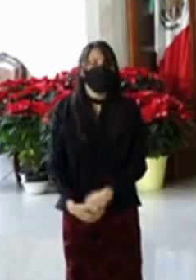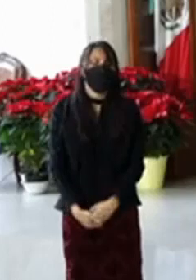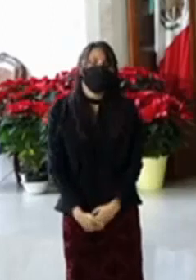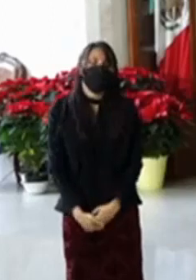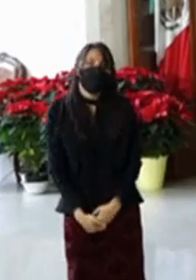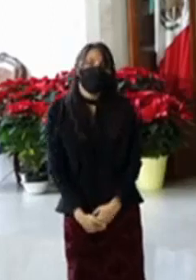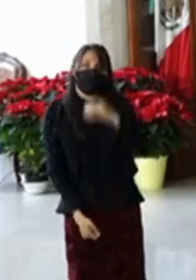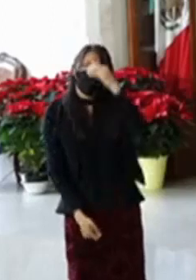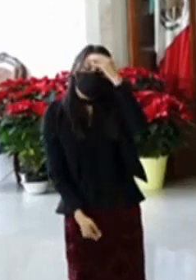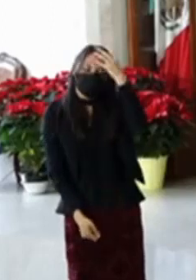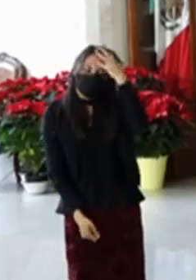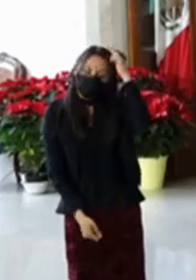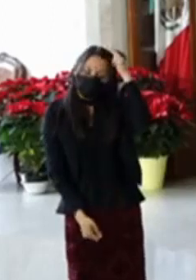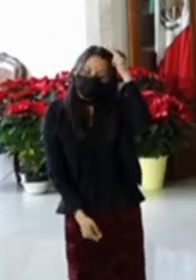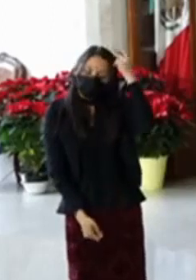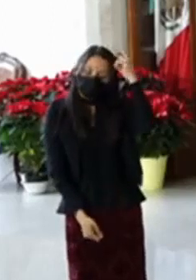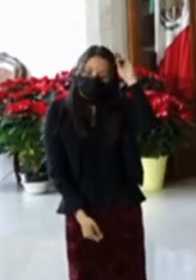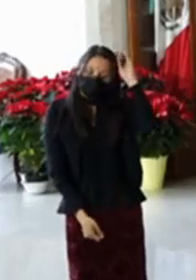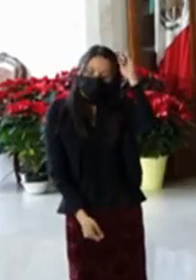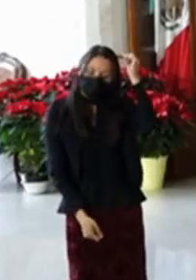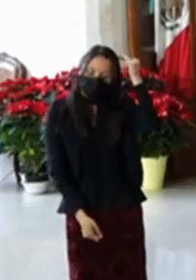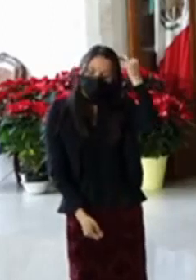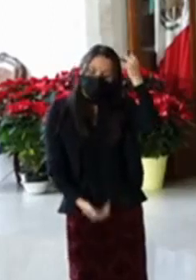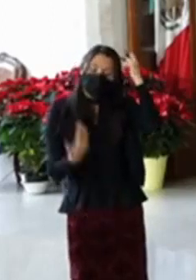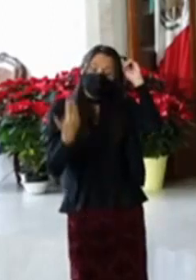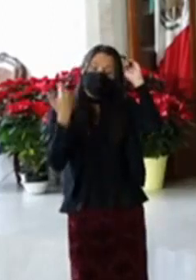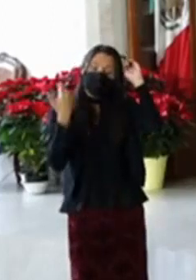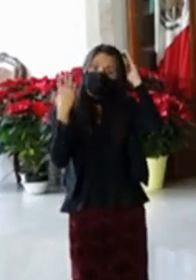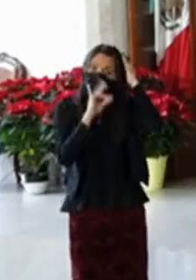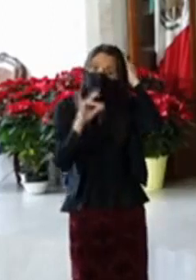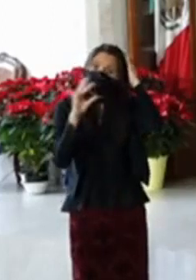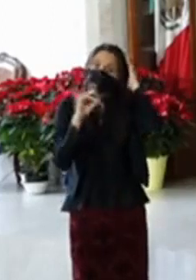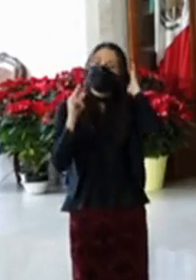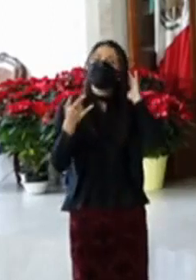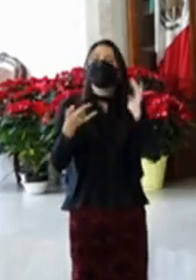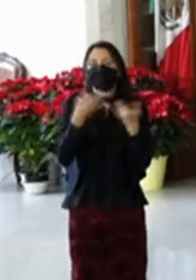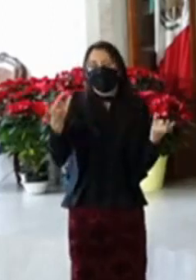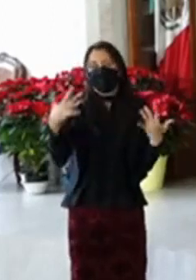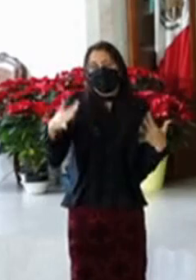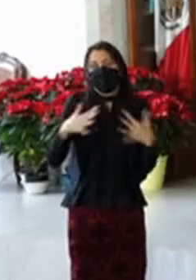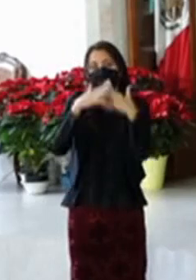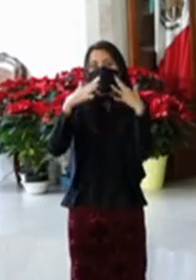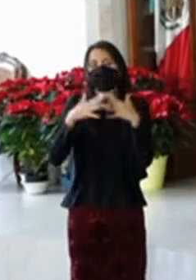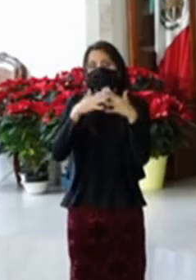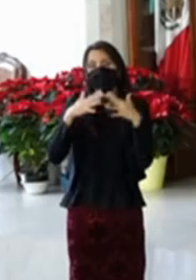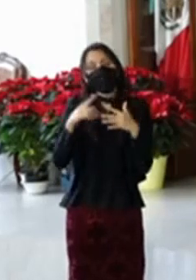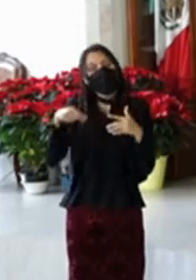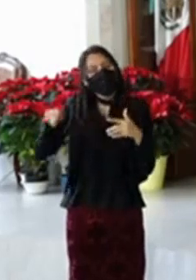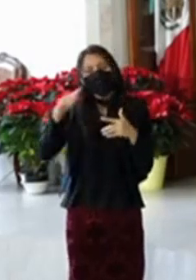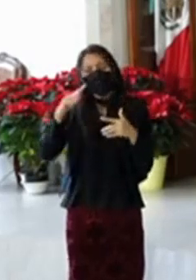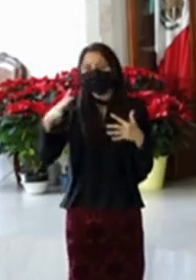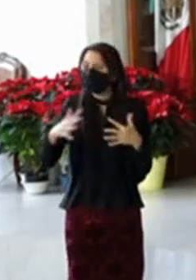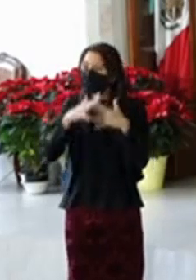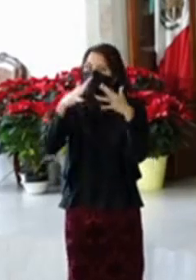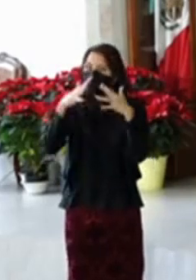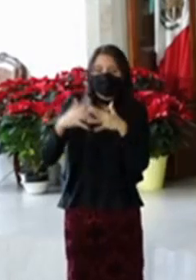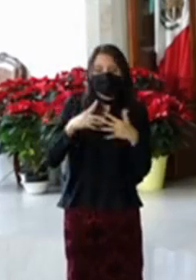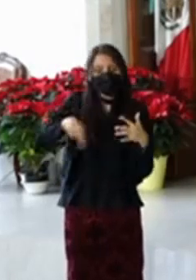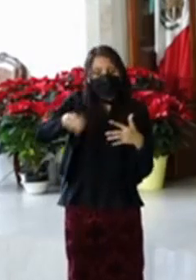estas guerras tan espantosas que ocasionaron tanto